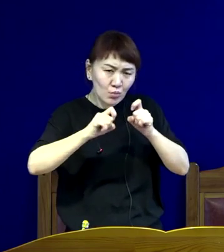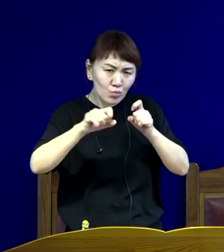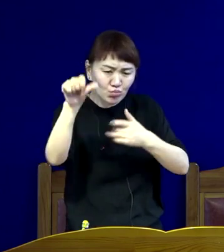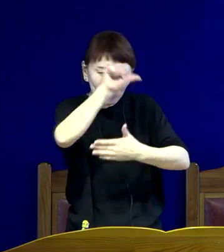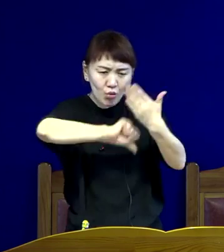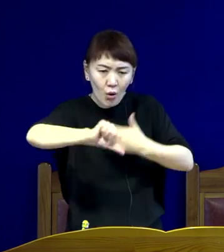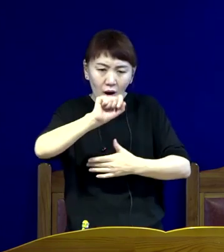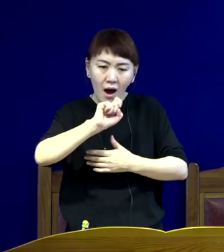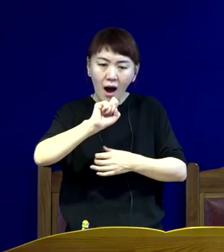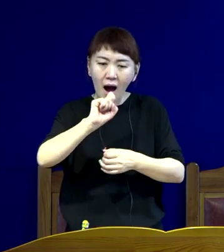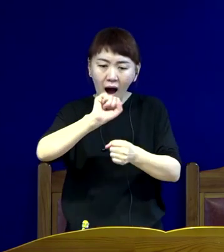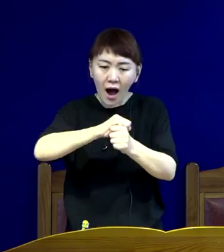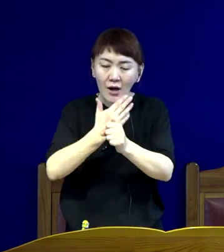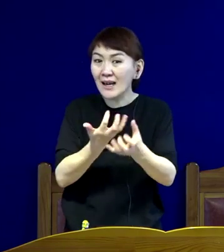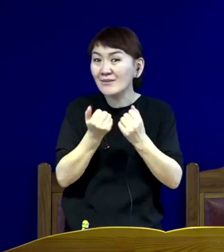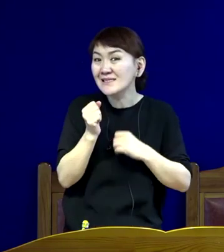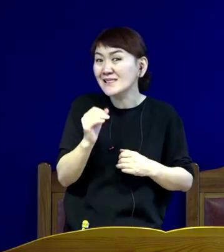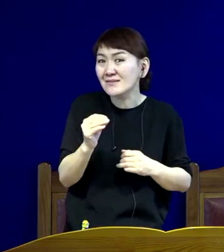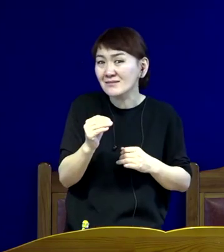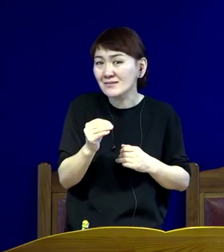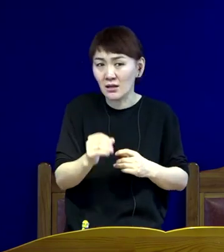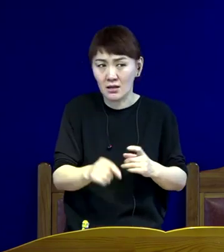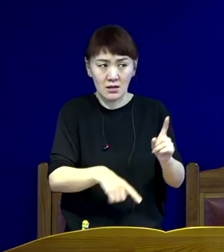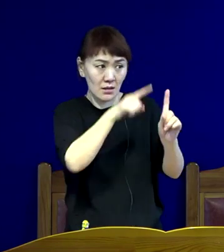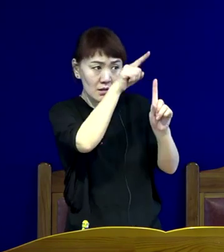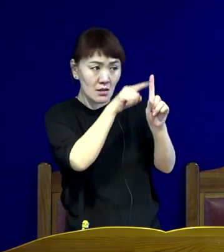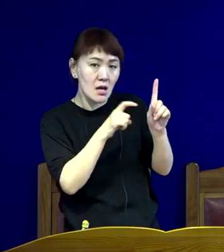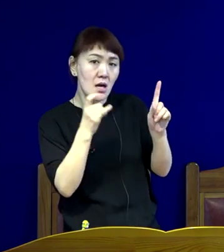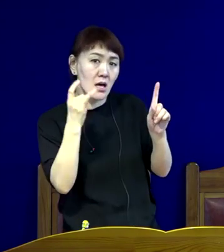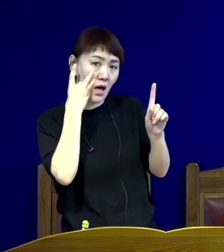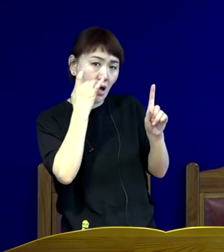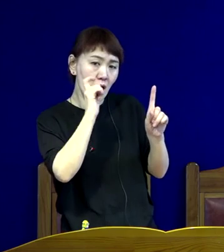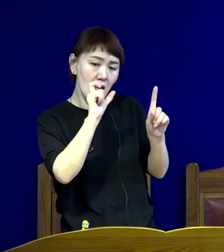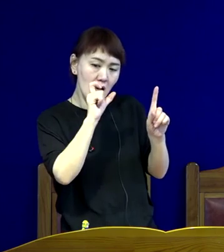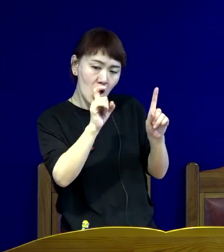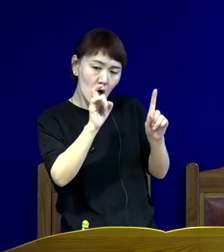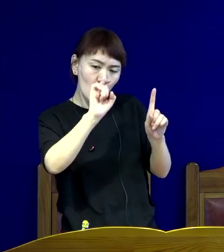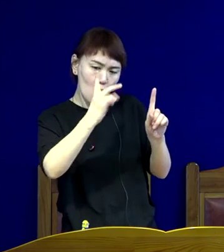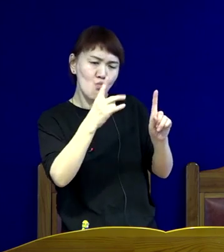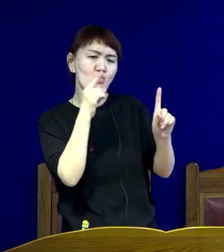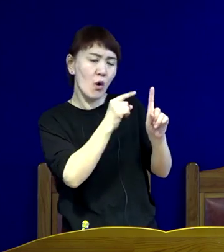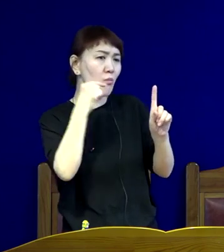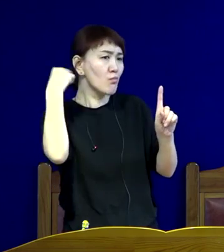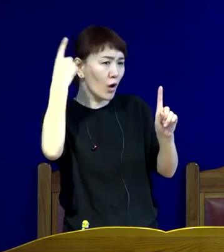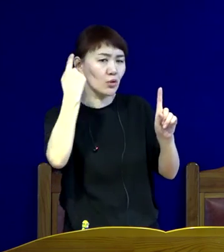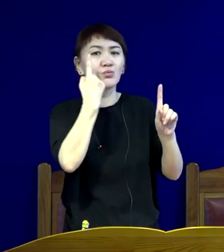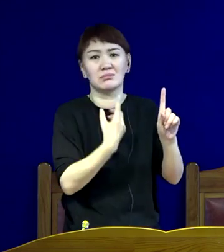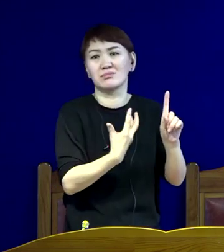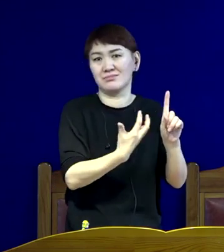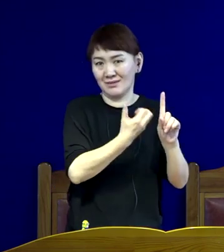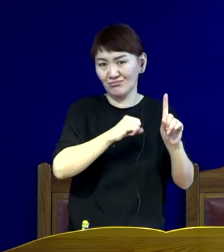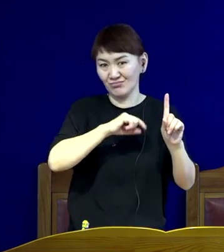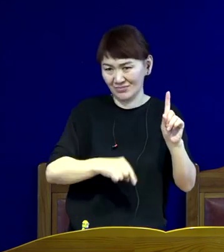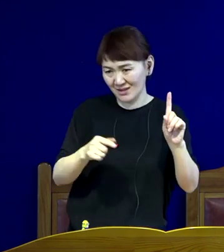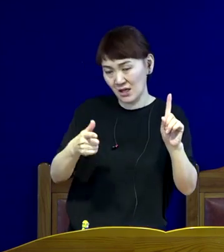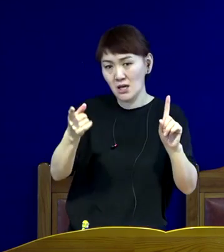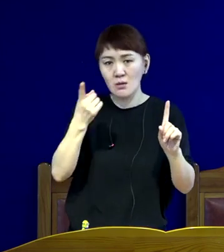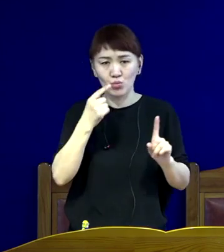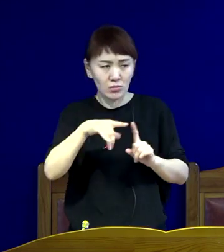вэ? Ир хүн гэдгээр нь хүлээн зөвшөөрч тэр хүссэндээ хүрнэ. Тийм учраас дуулууртаа хандах хэрэгтэй гэж